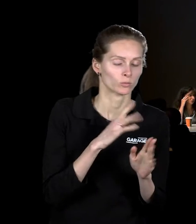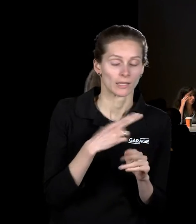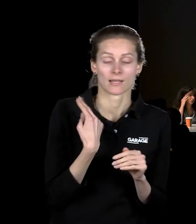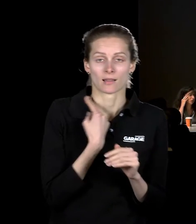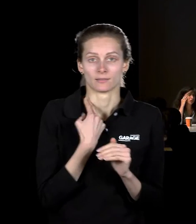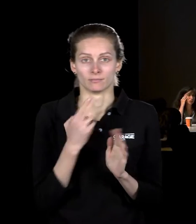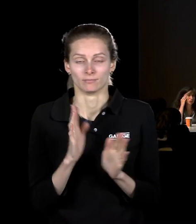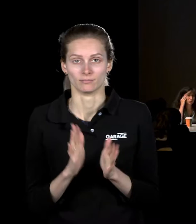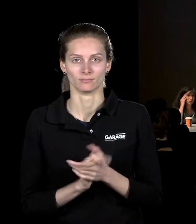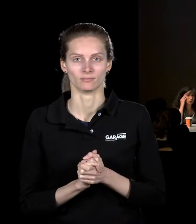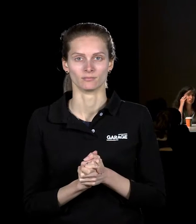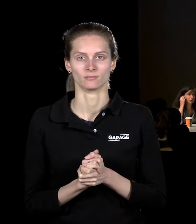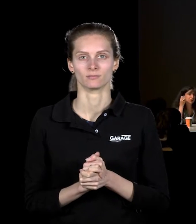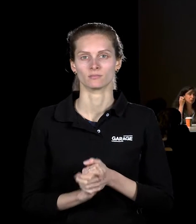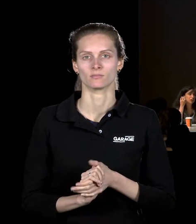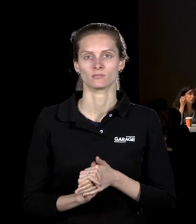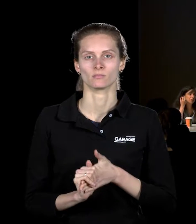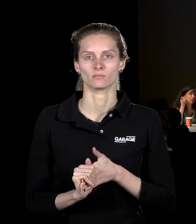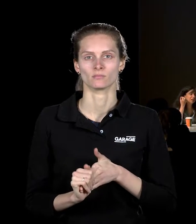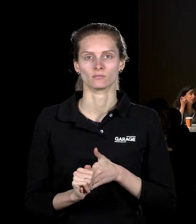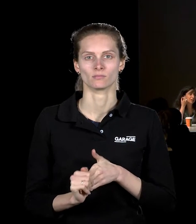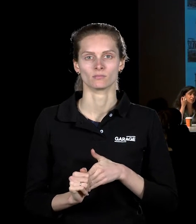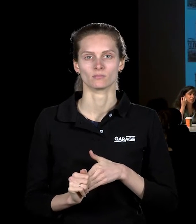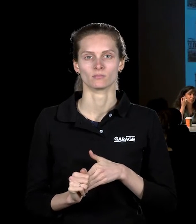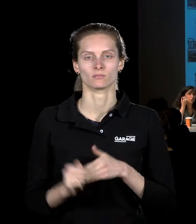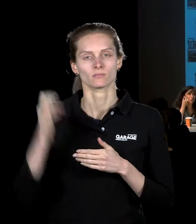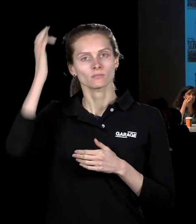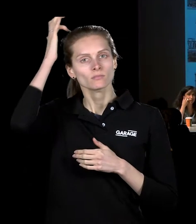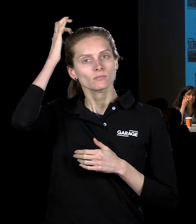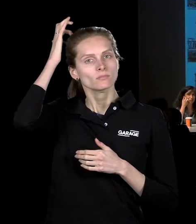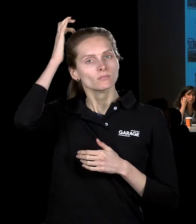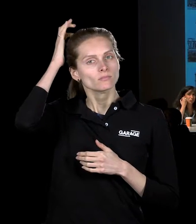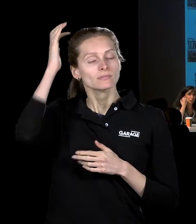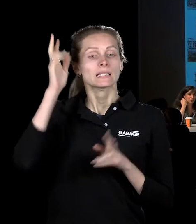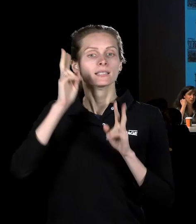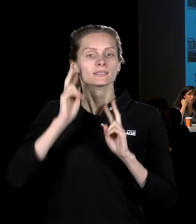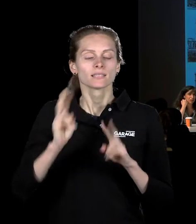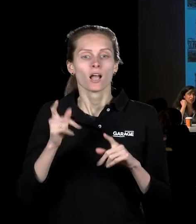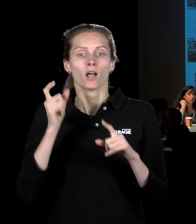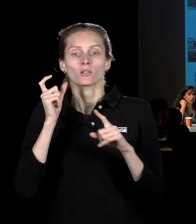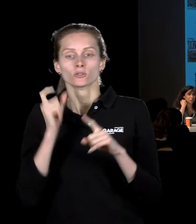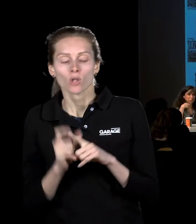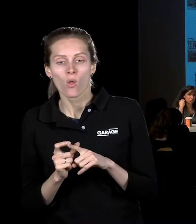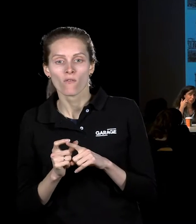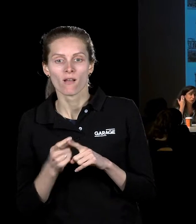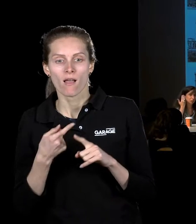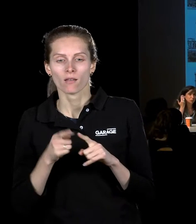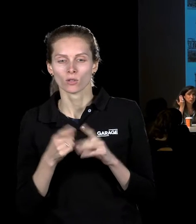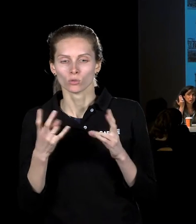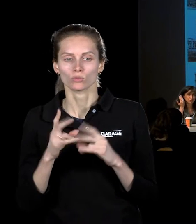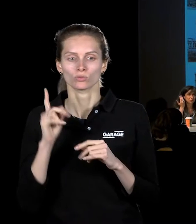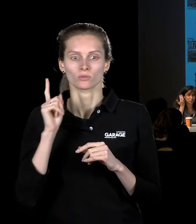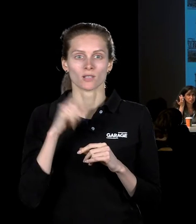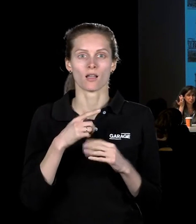И вот это самое незнание этого слова, Я думаю, что это достаточно принципиально, потому что